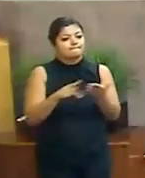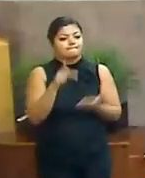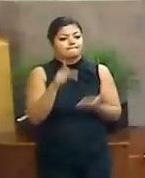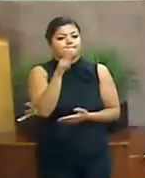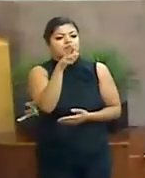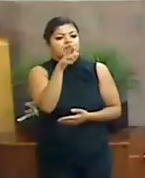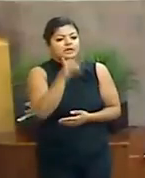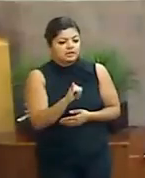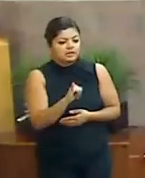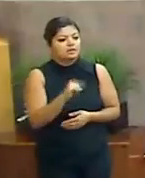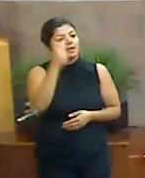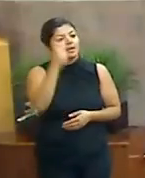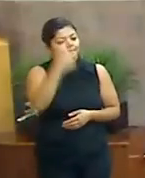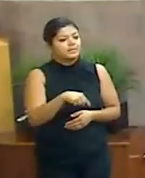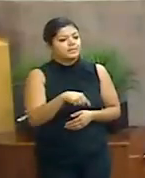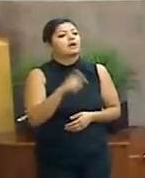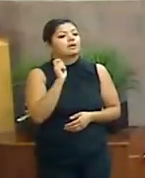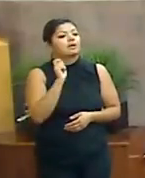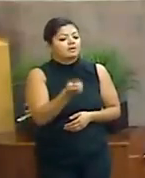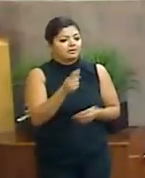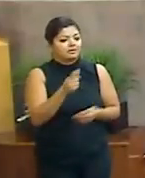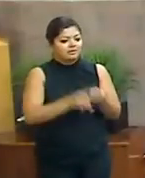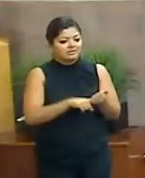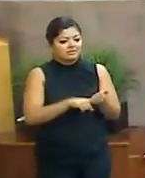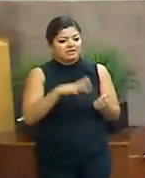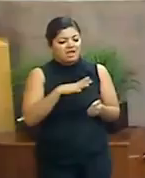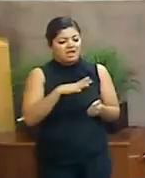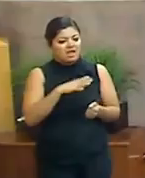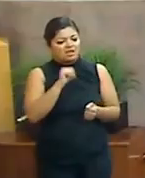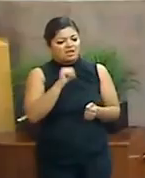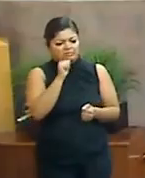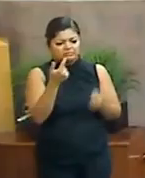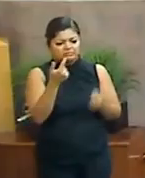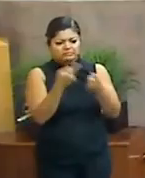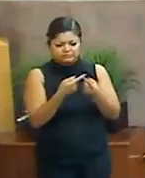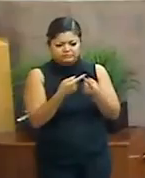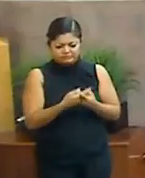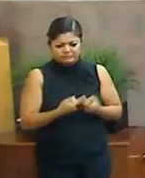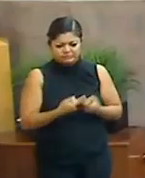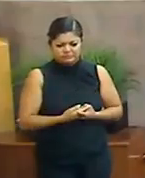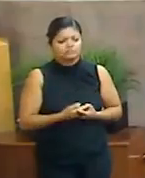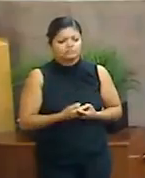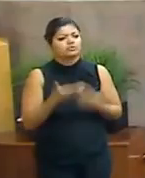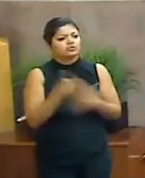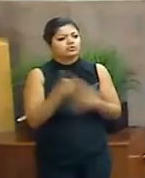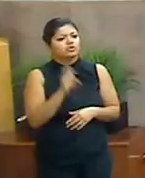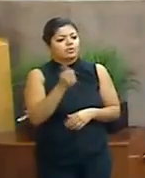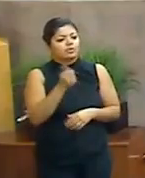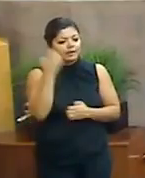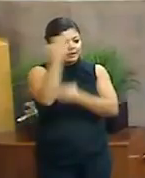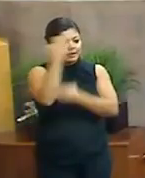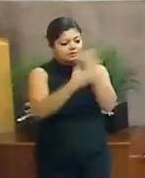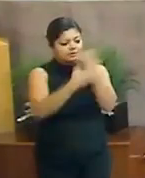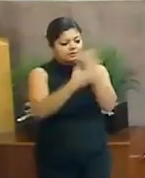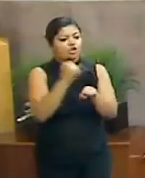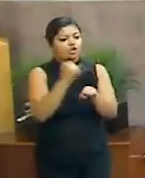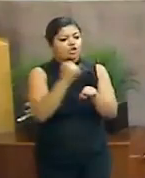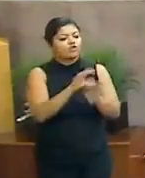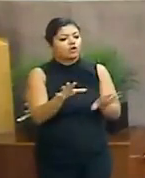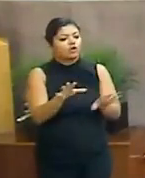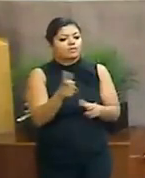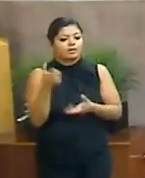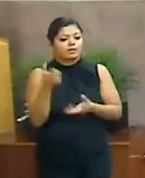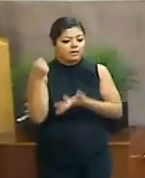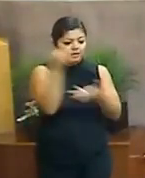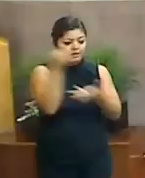institucional para controvertir las irregularidades encontradas en los dictámenes consolidados de una anotación de los informes de ingresos y